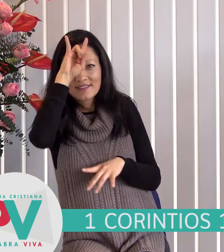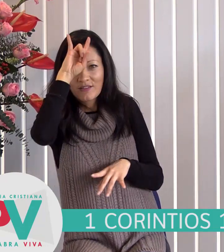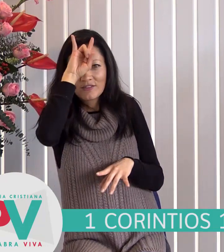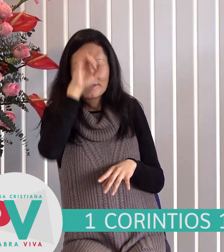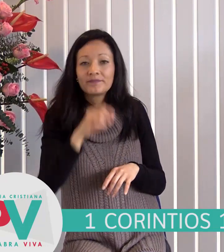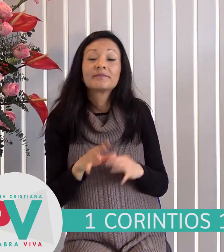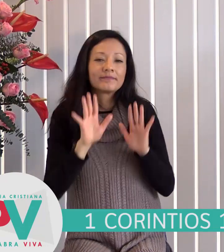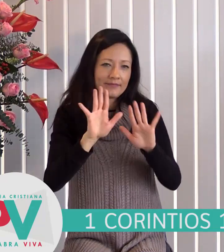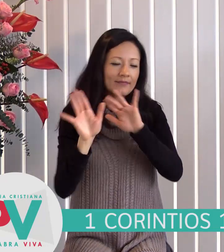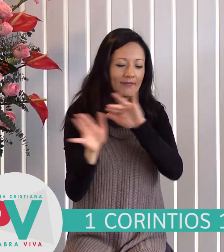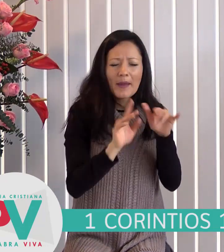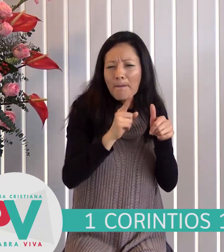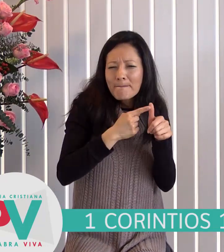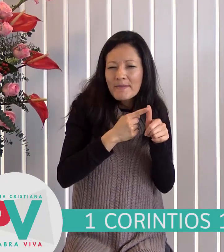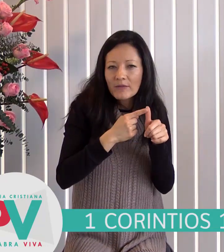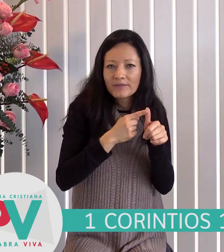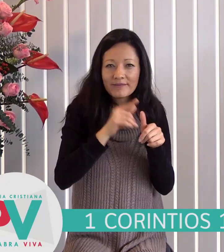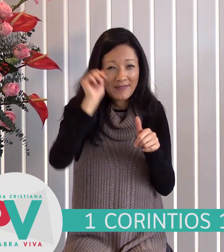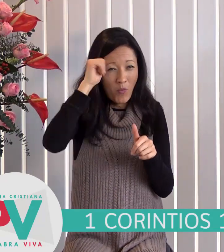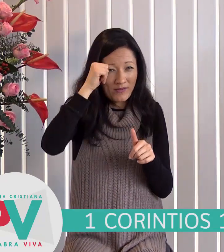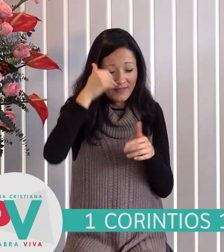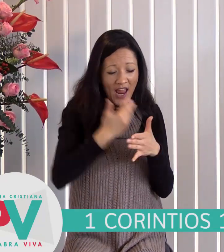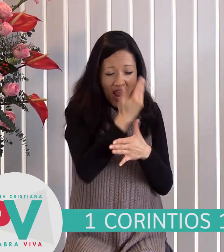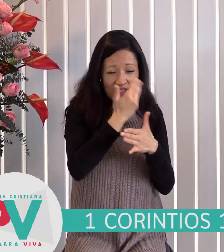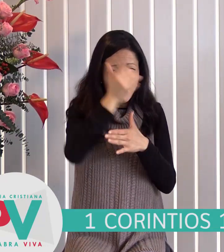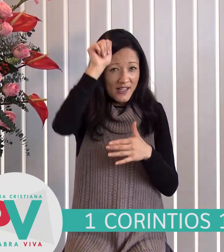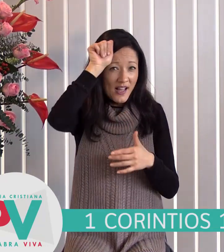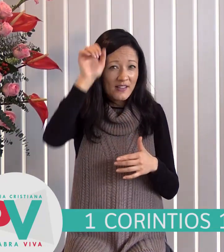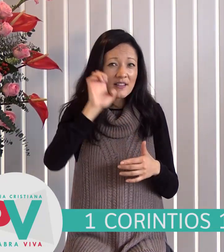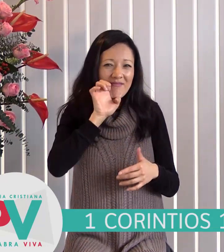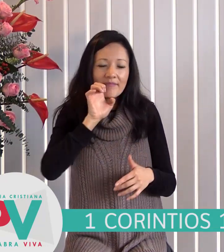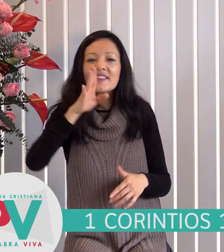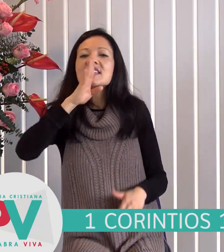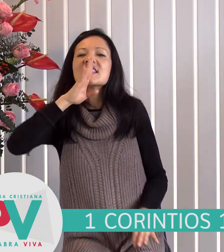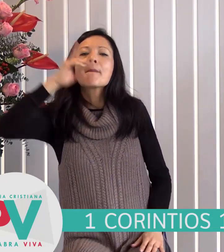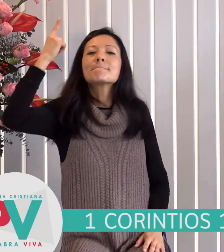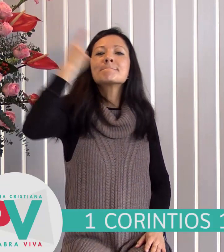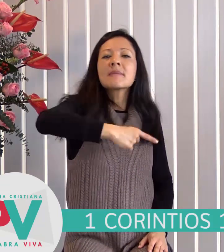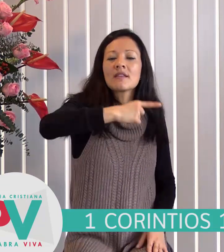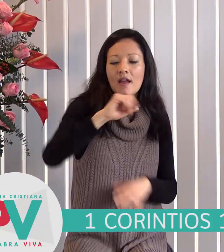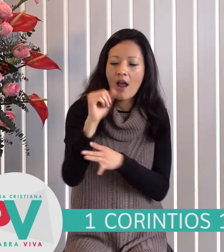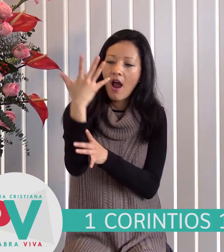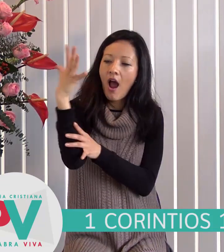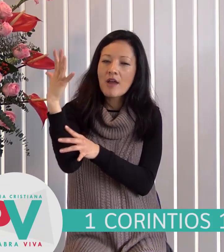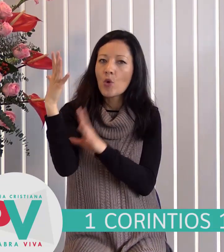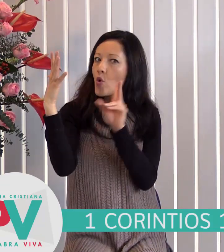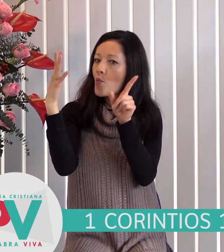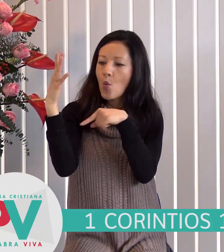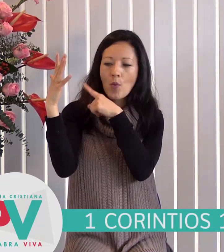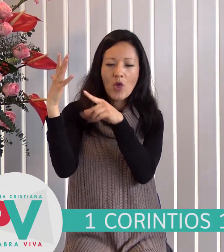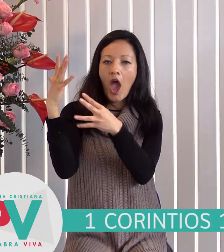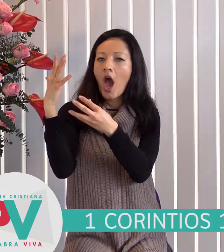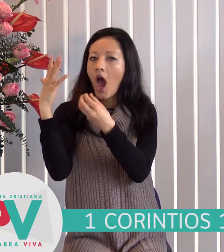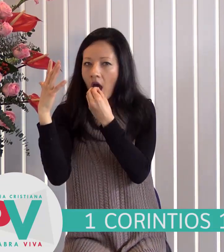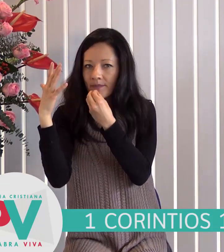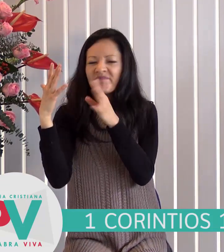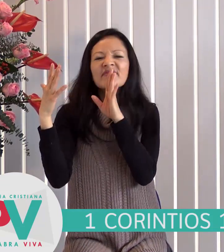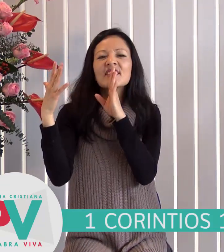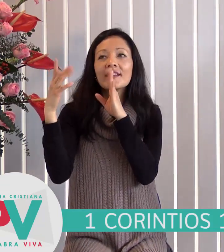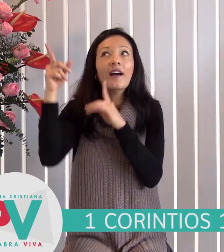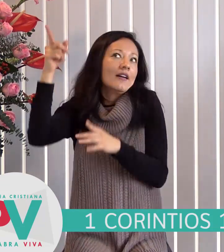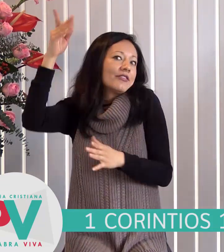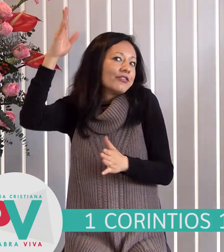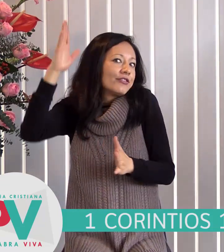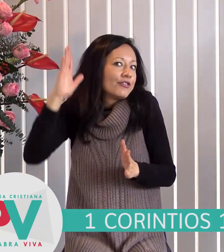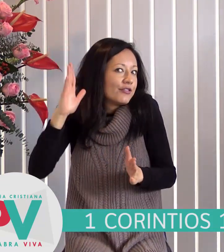el mandamiento de no comer el árbol del bien y del mal? ¿Quién lo puso? ¿Satanás o Dios? Dios lo puso.